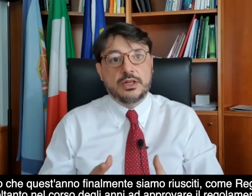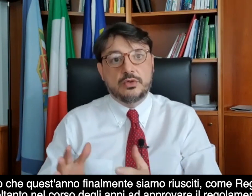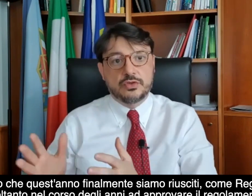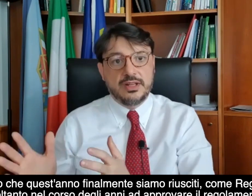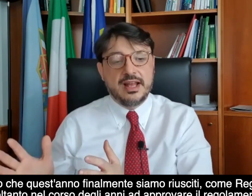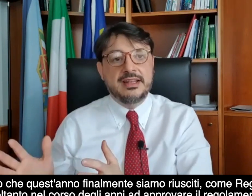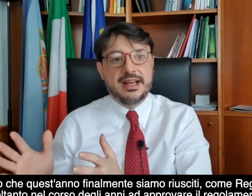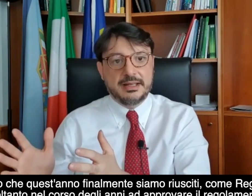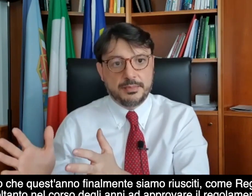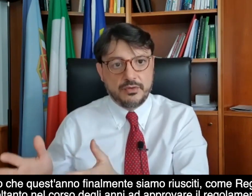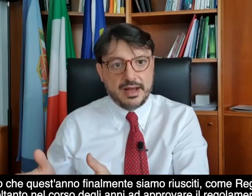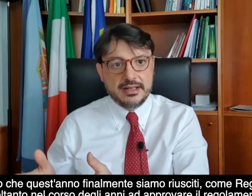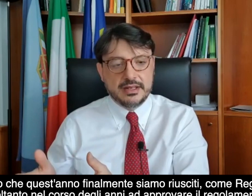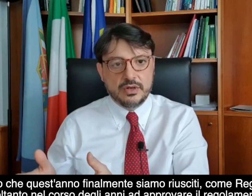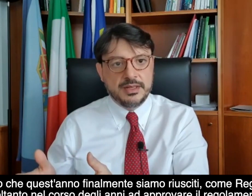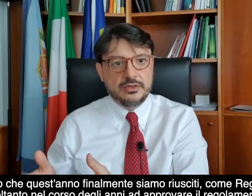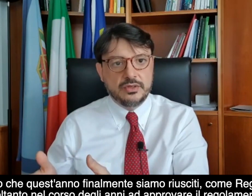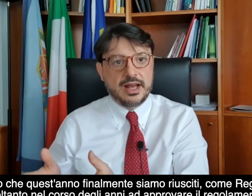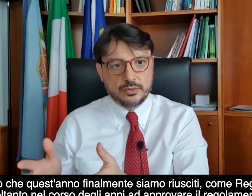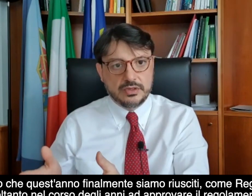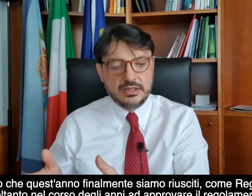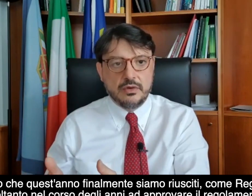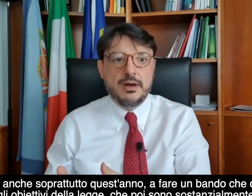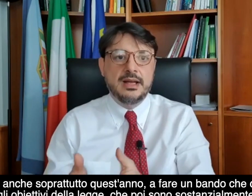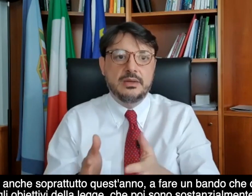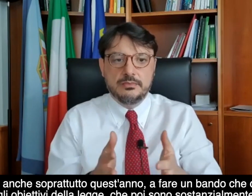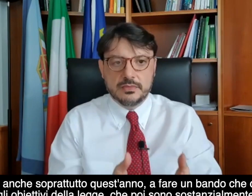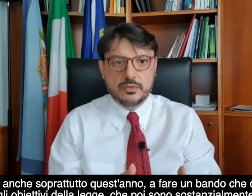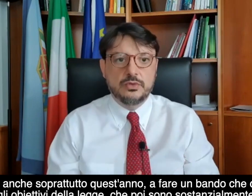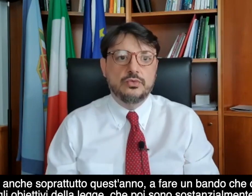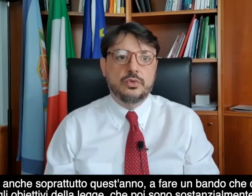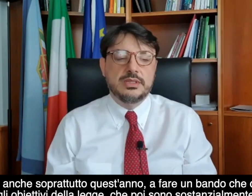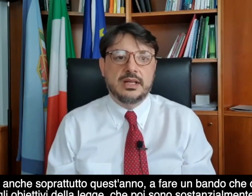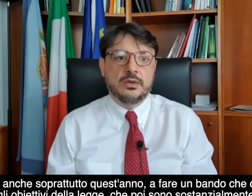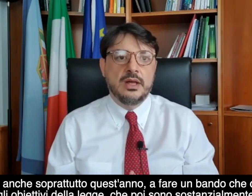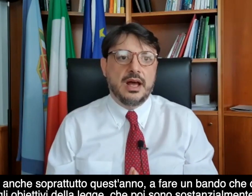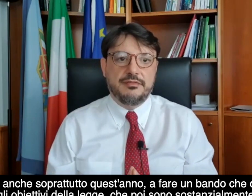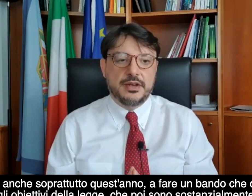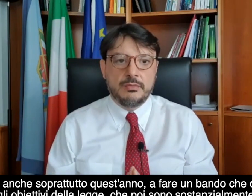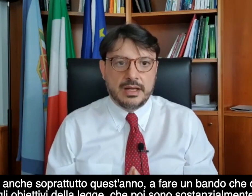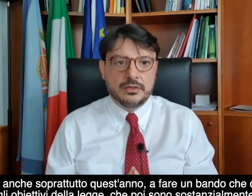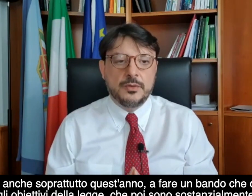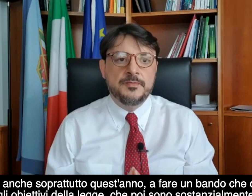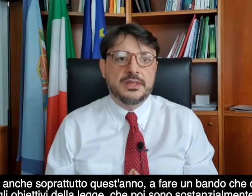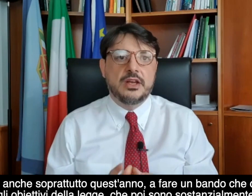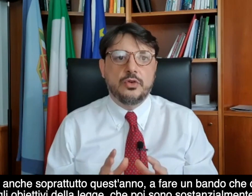corso degli anni ad approvare il regolamento attuativo ma anche soprattutto quest'anno a fare un bando che cogliesse